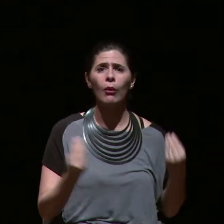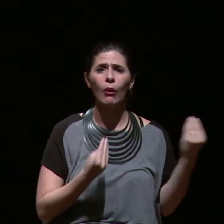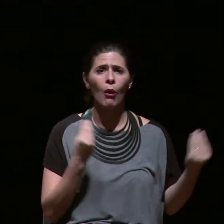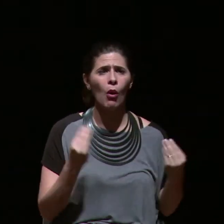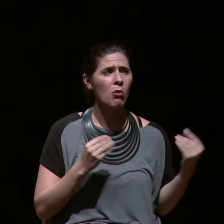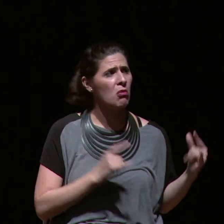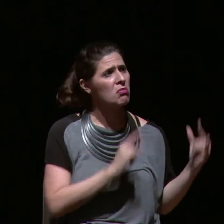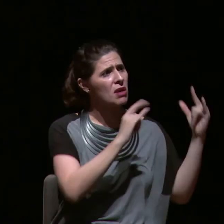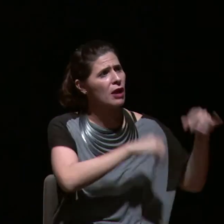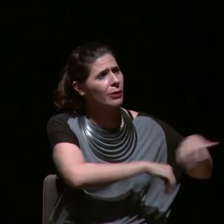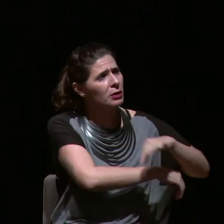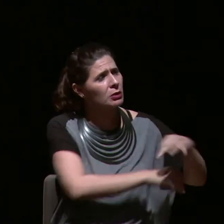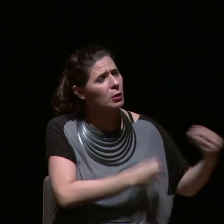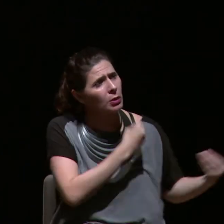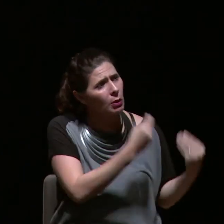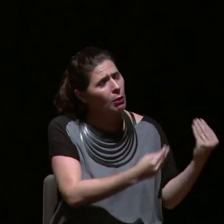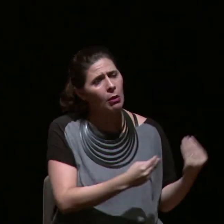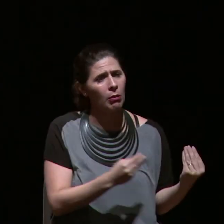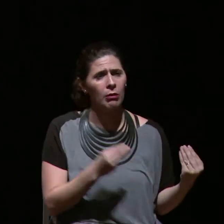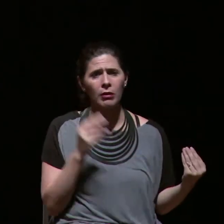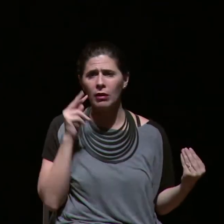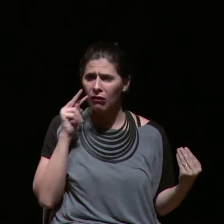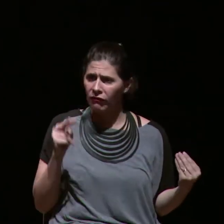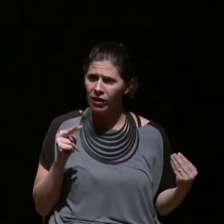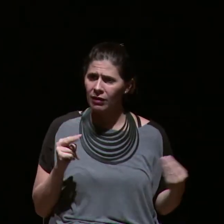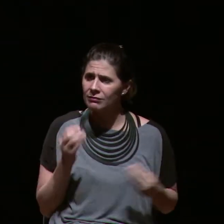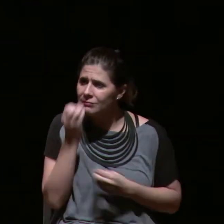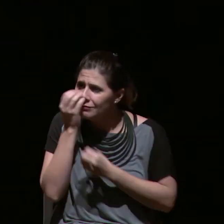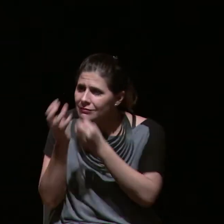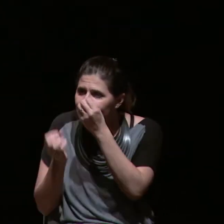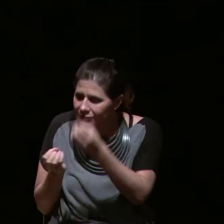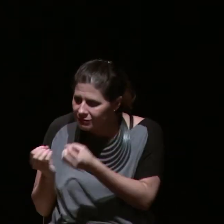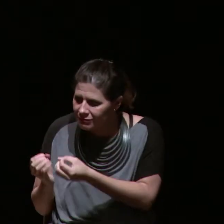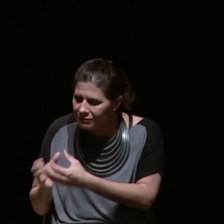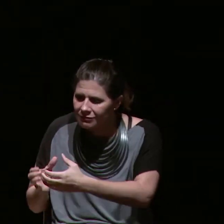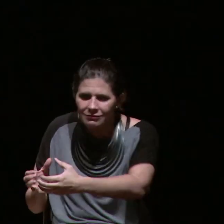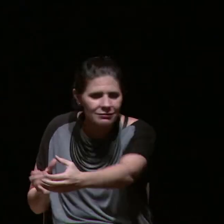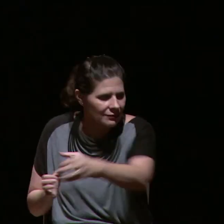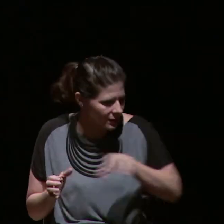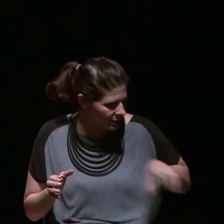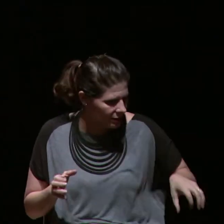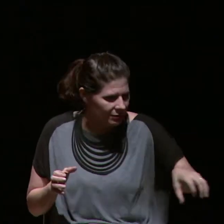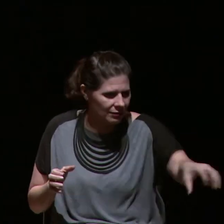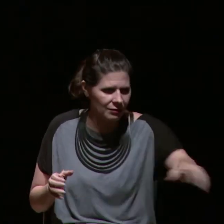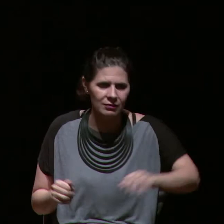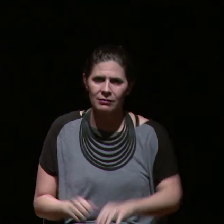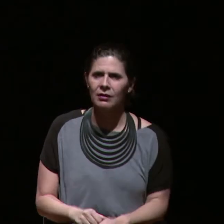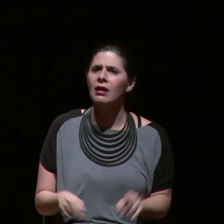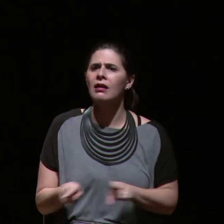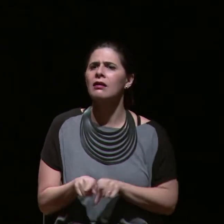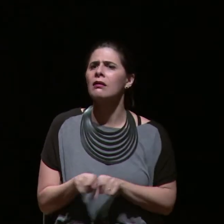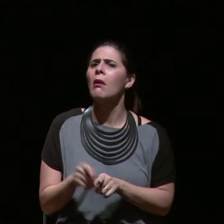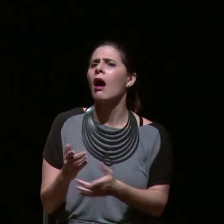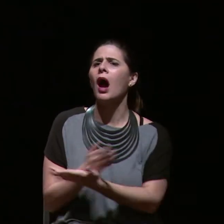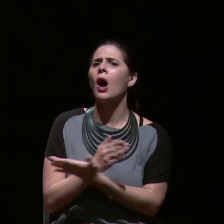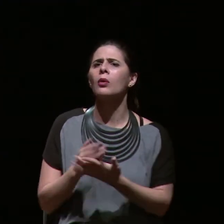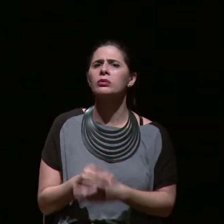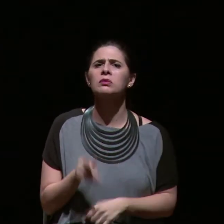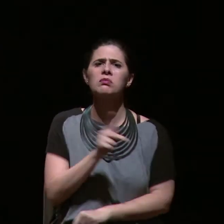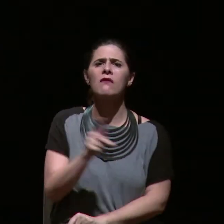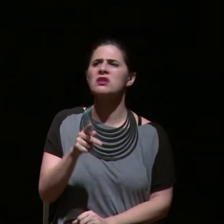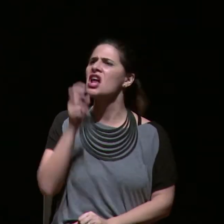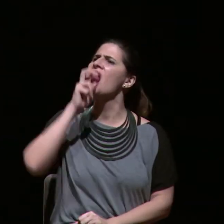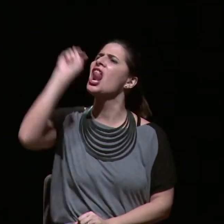dos edifícios, na seleção de plantas que ocupavam os jardins e vasos, sem falar os gritos descontrolados de alguns